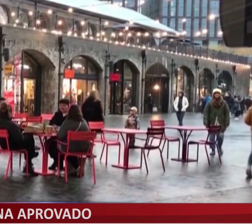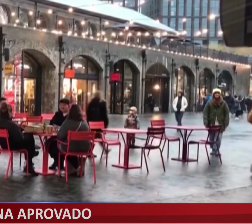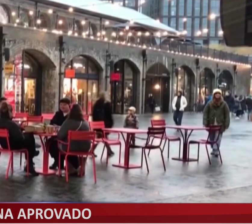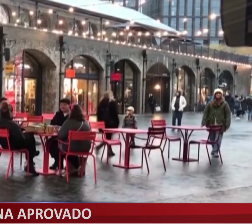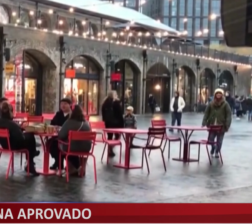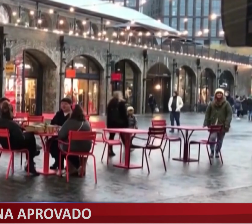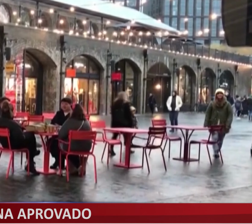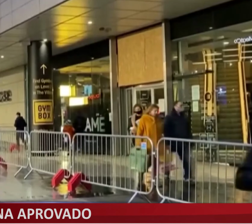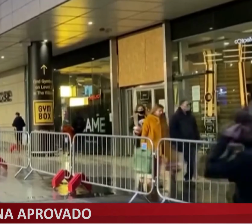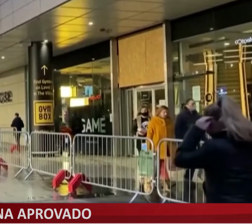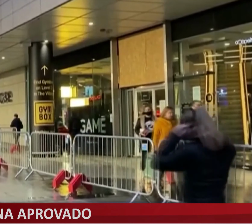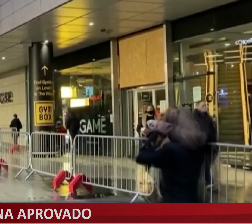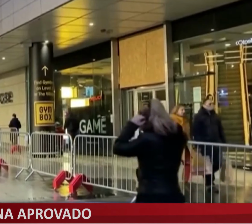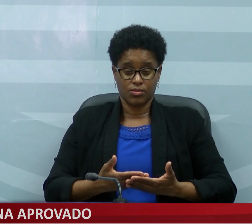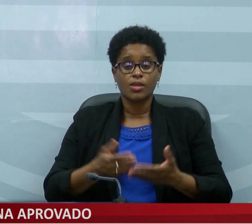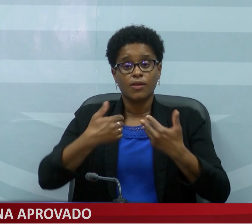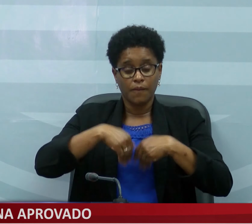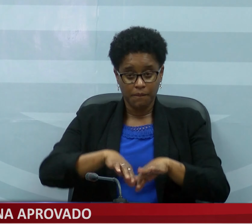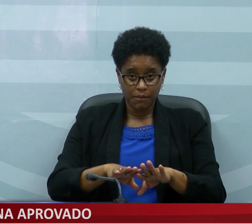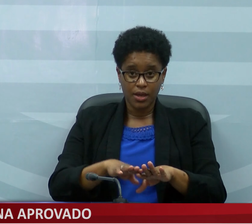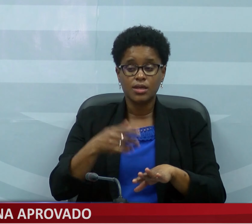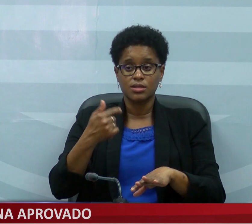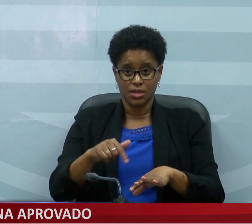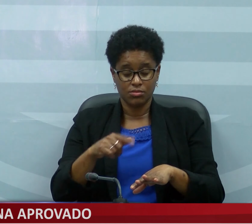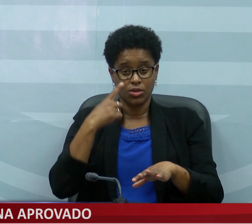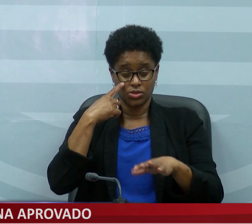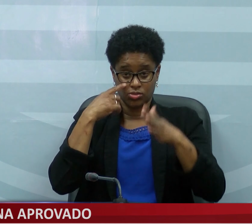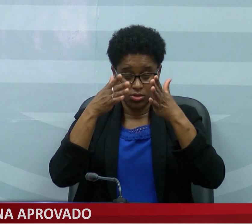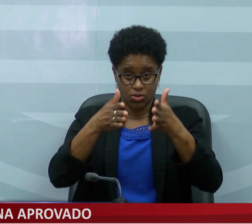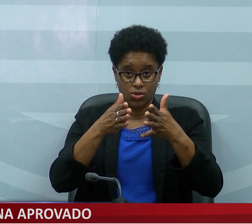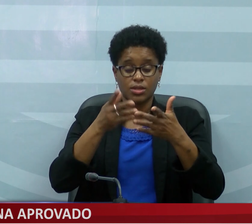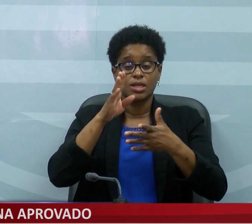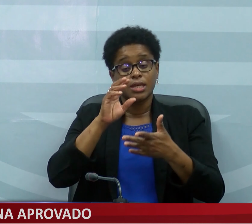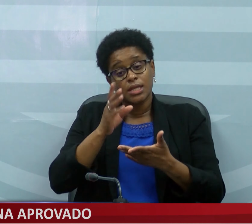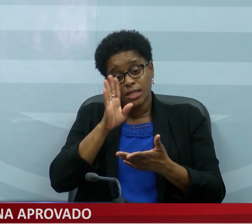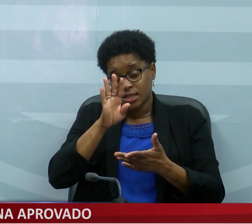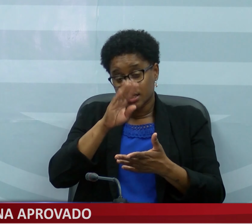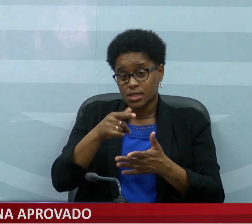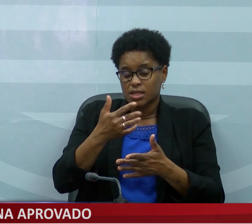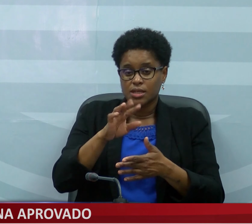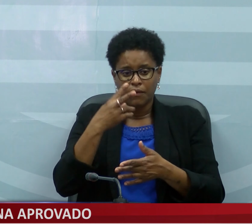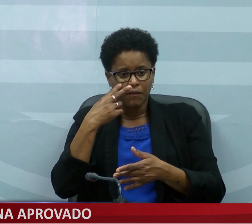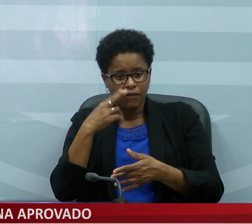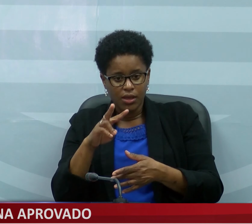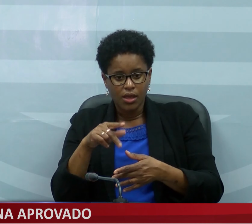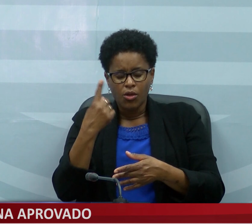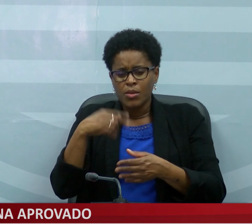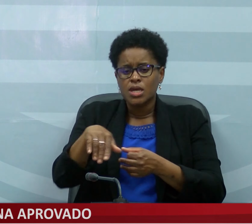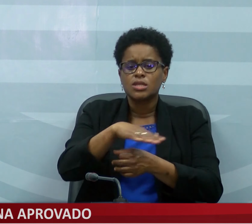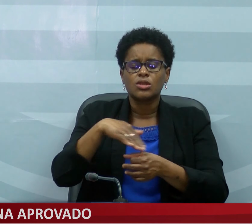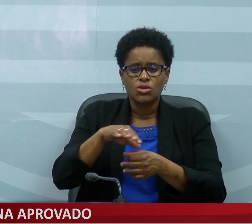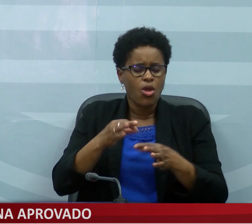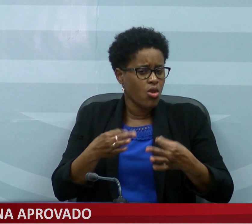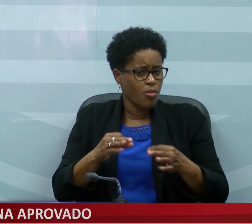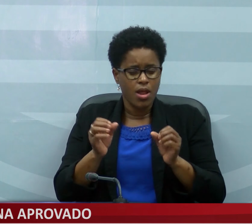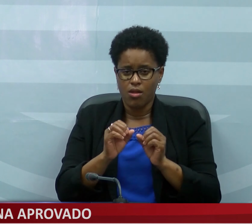autoridades cabo-verdianas estão atentas estão desatentos e se detectarmos uma situação